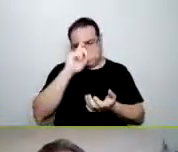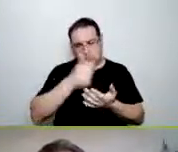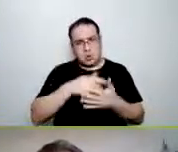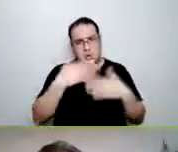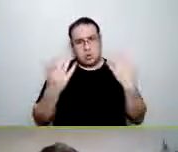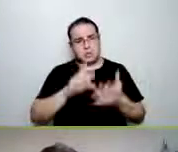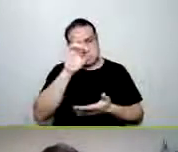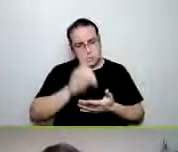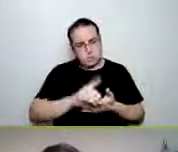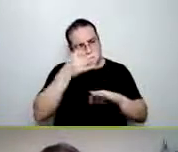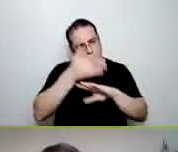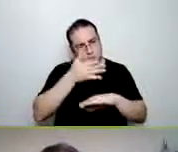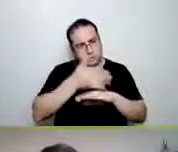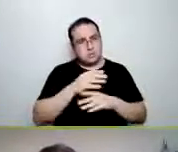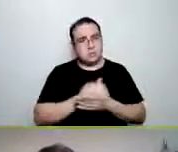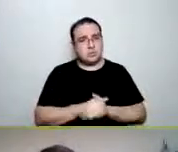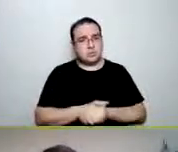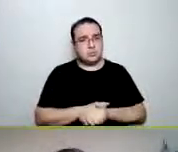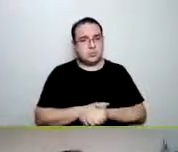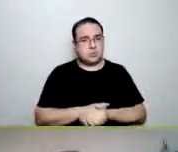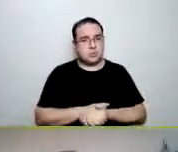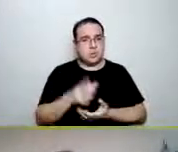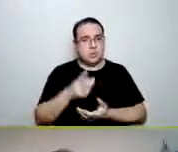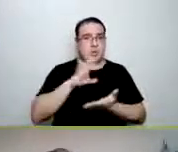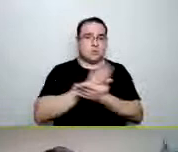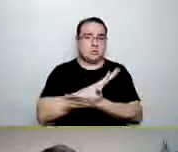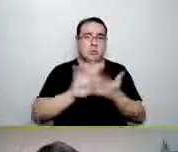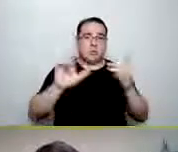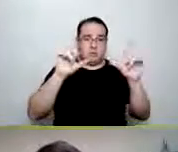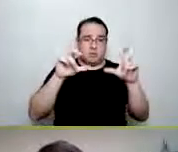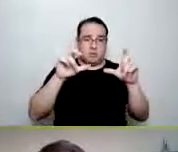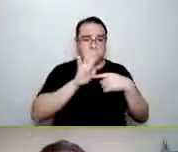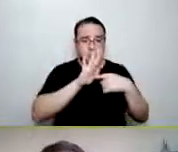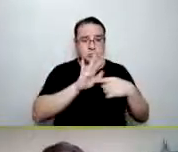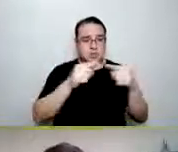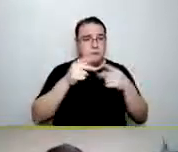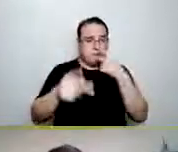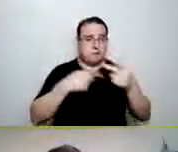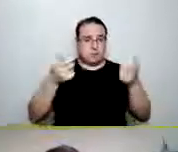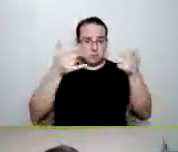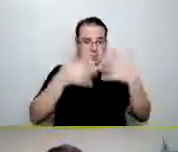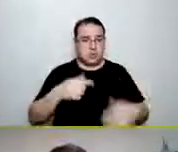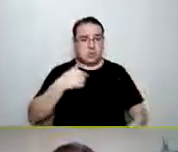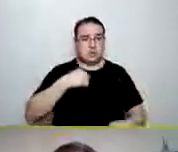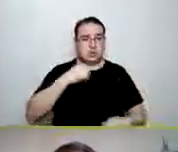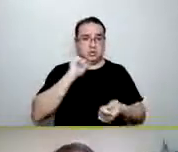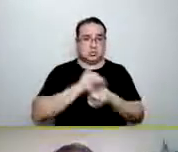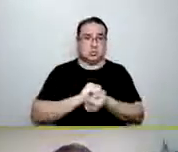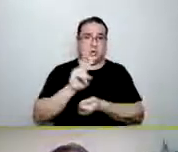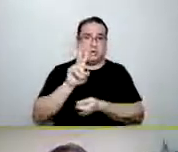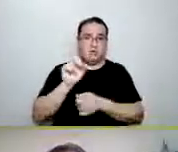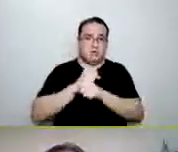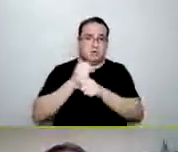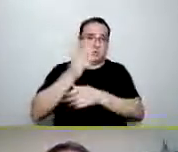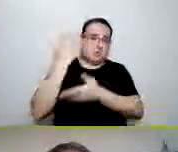os direitos de acesso e tudo mais. Aqui tem algumas fotografias que ilustram o que eu estou falando, né? Isso sou eu, uns 20 anos